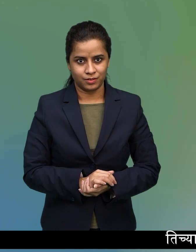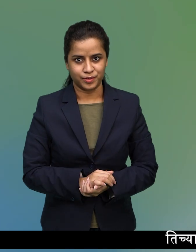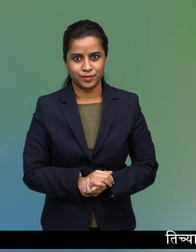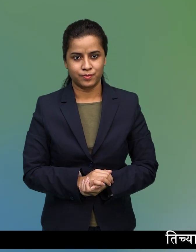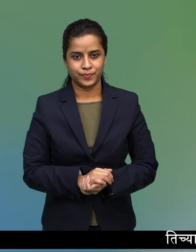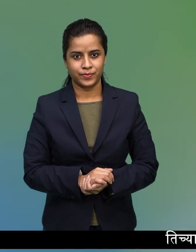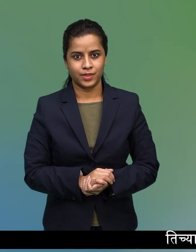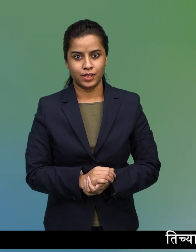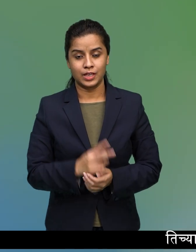तिच्या 2 फडफड्या असतात,